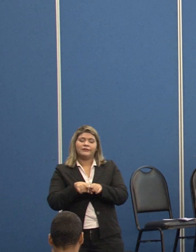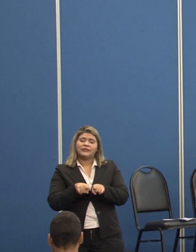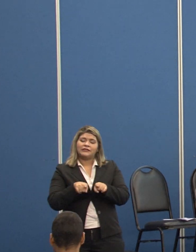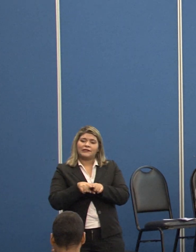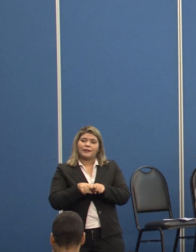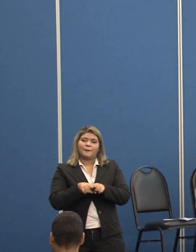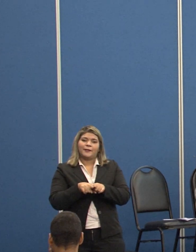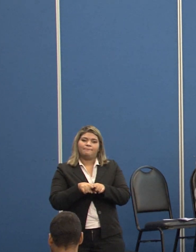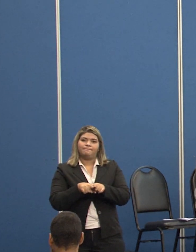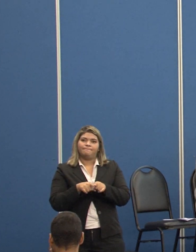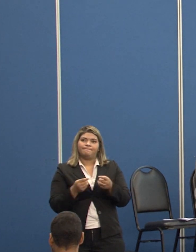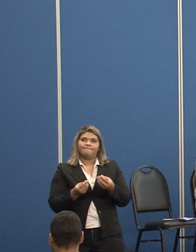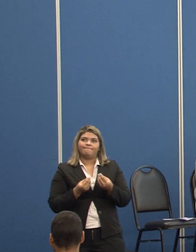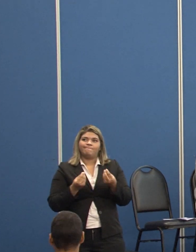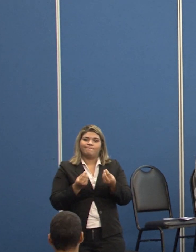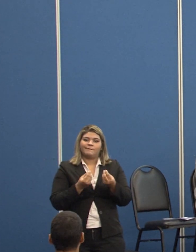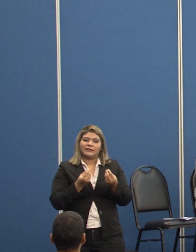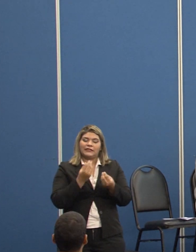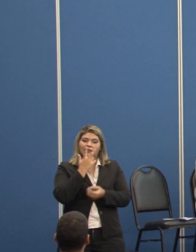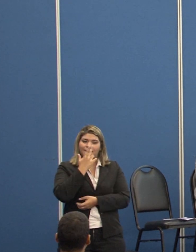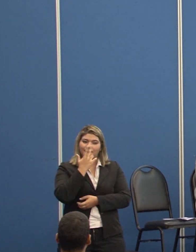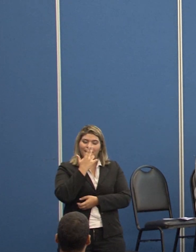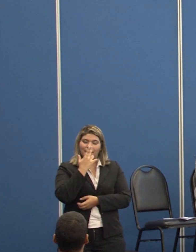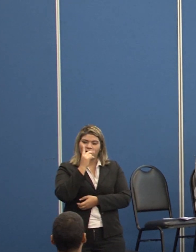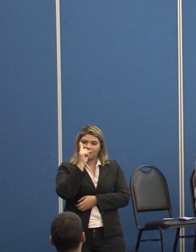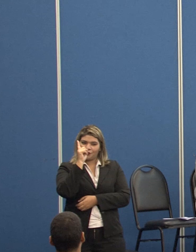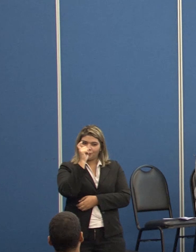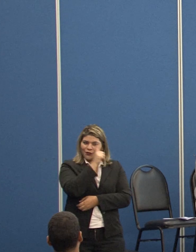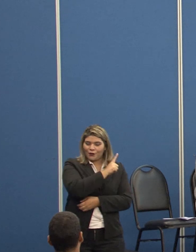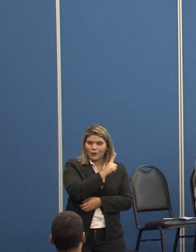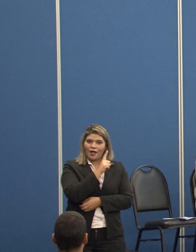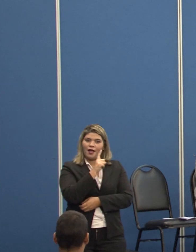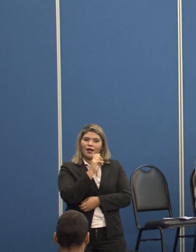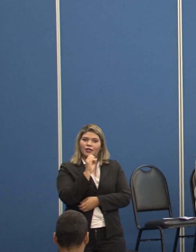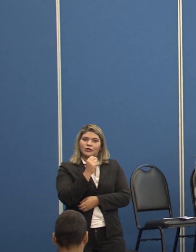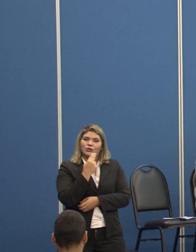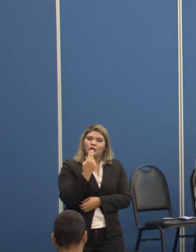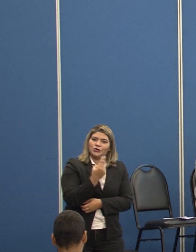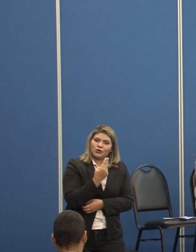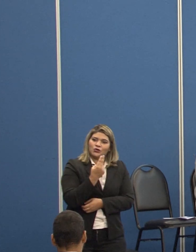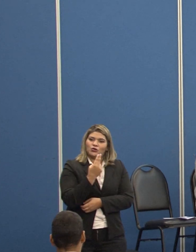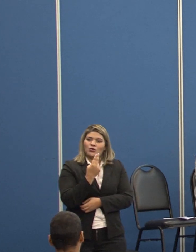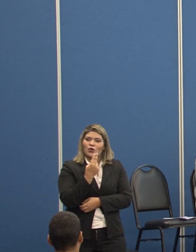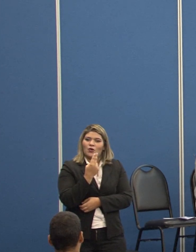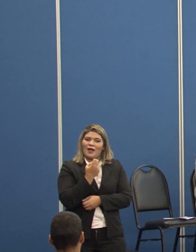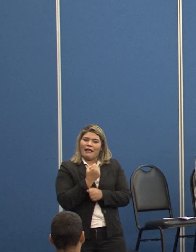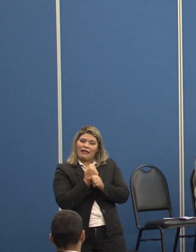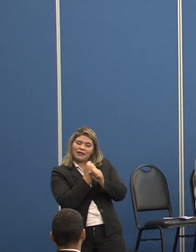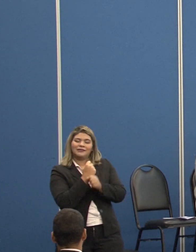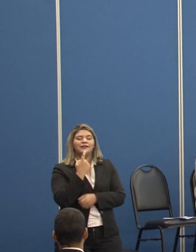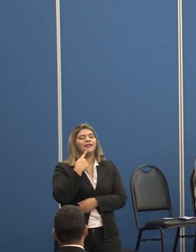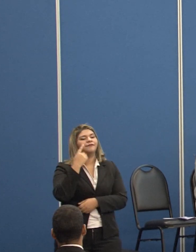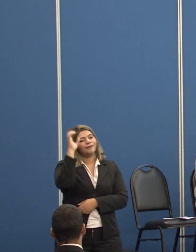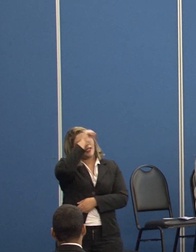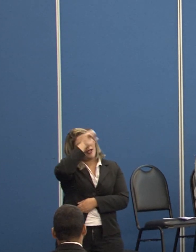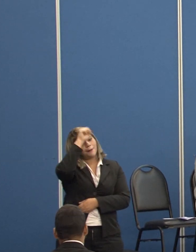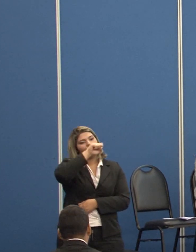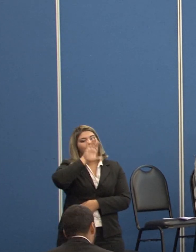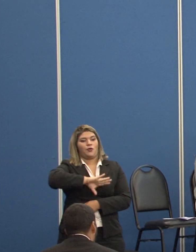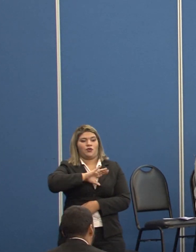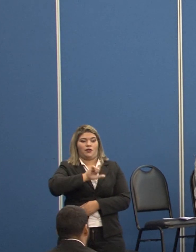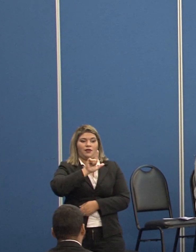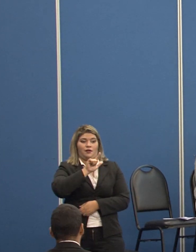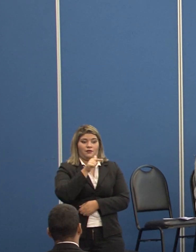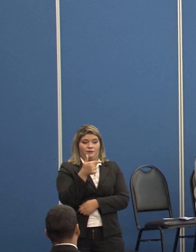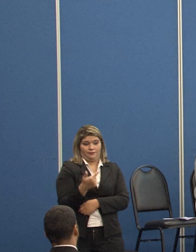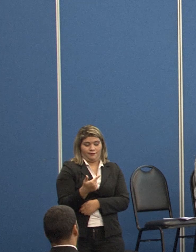uma certa, às vezes, dificuldade ou uma certa resistência em aprender a língua portuguesa como L2. Por